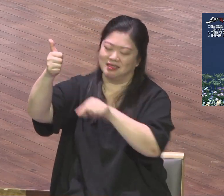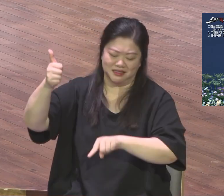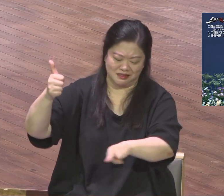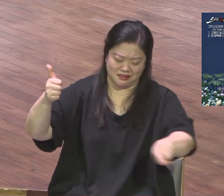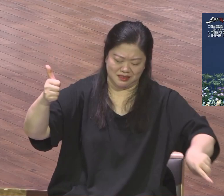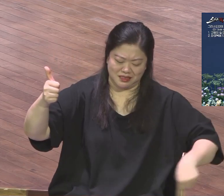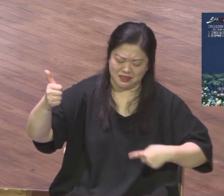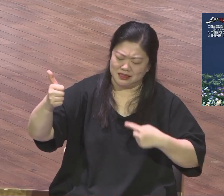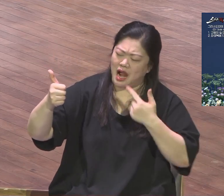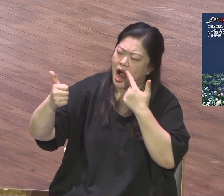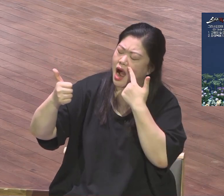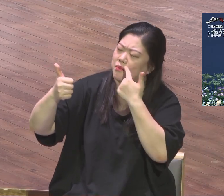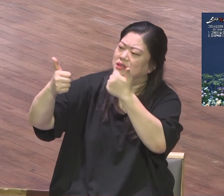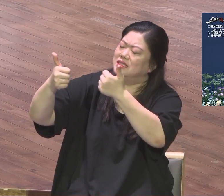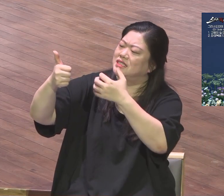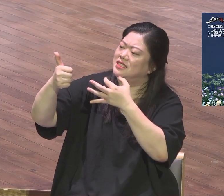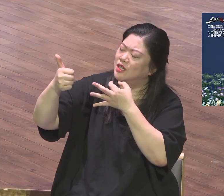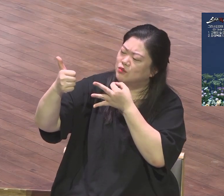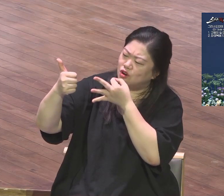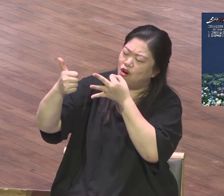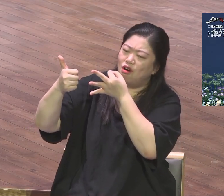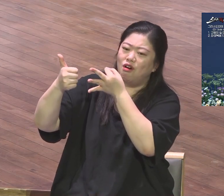아저씨라.